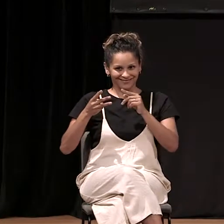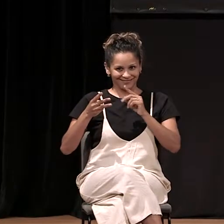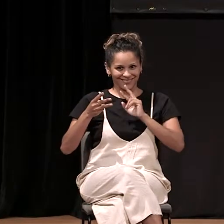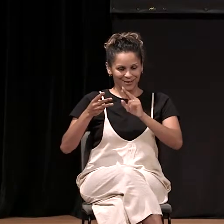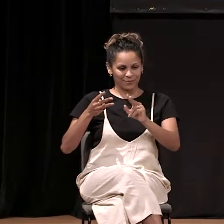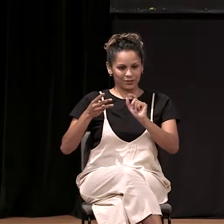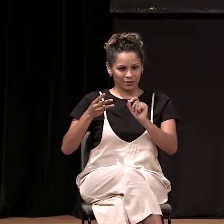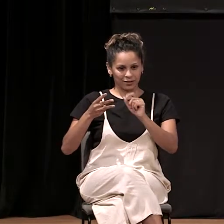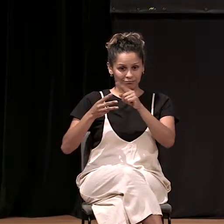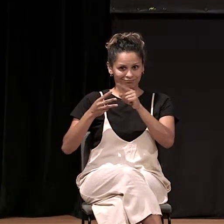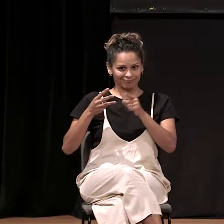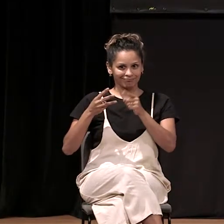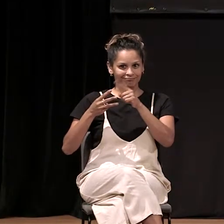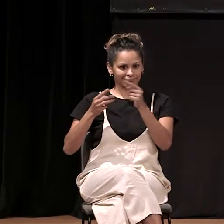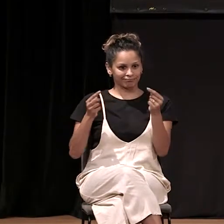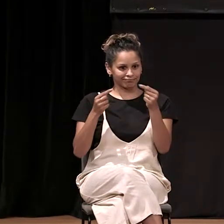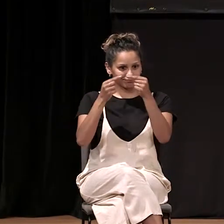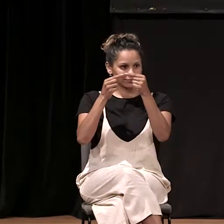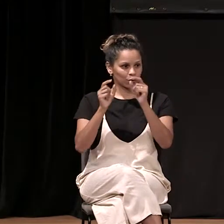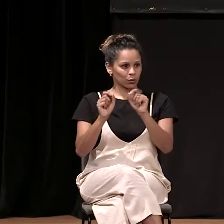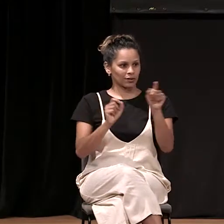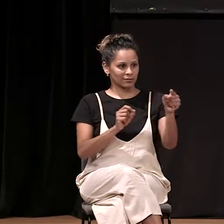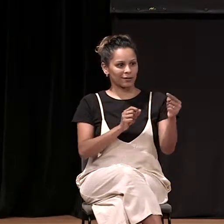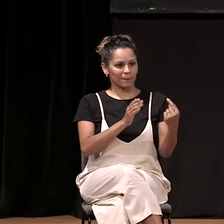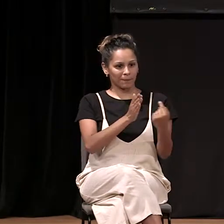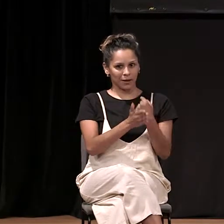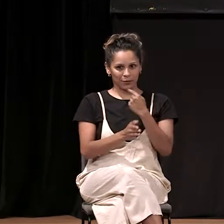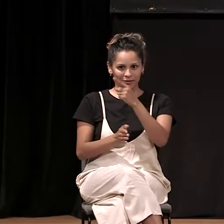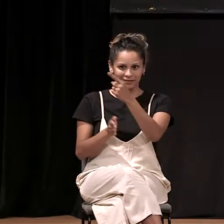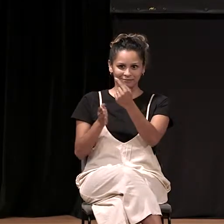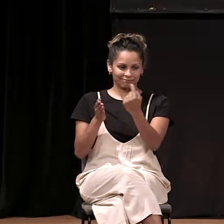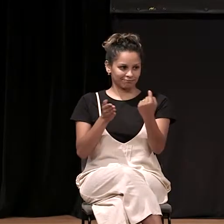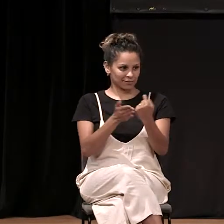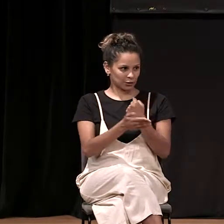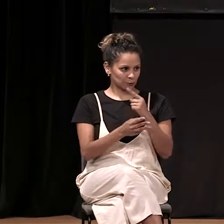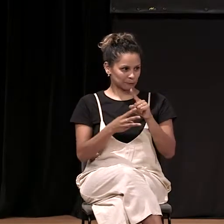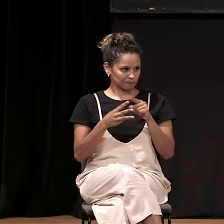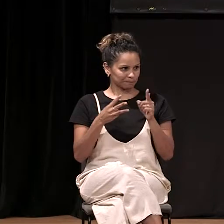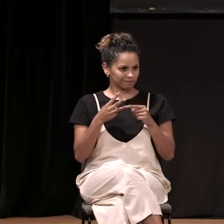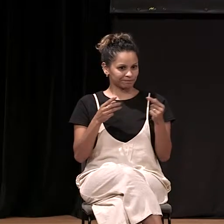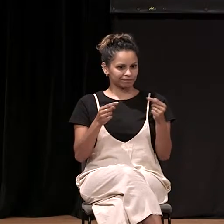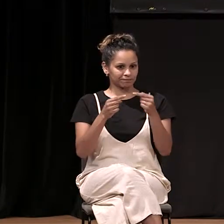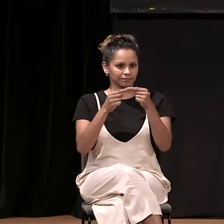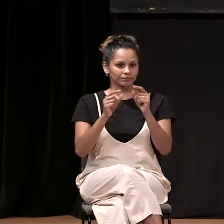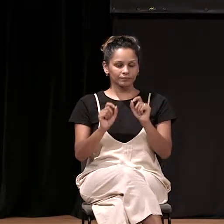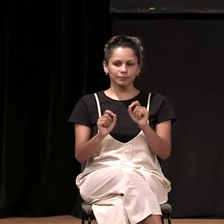diretamente relacionada à pergunta que você me fez, né?